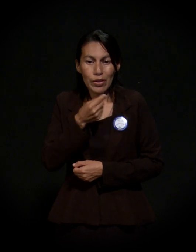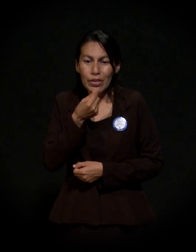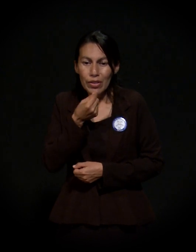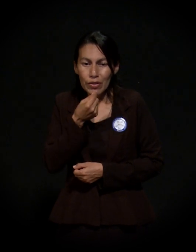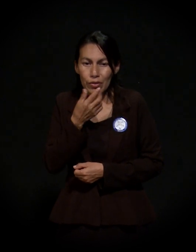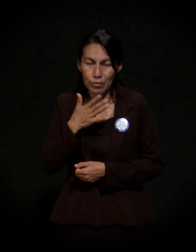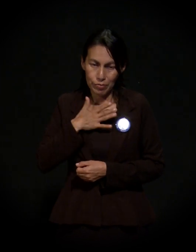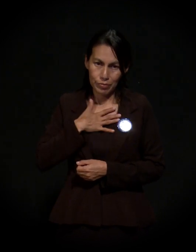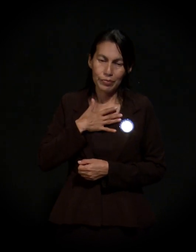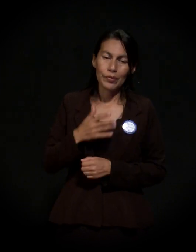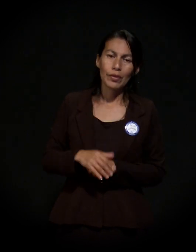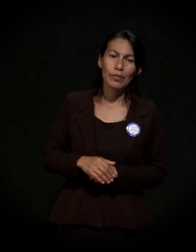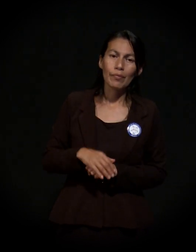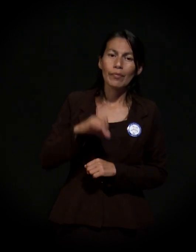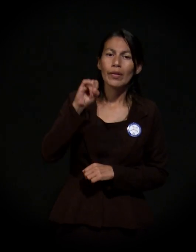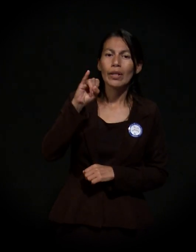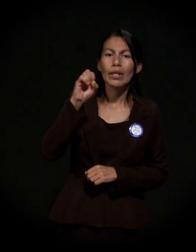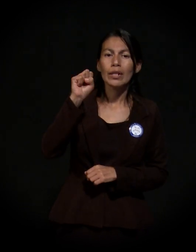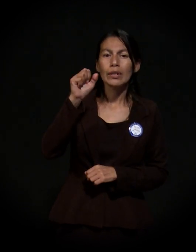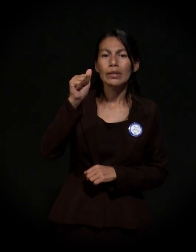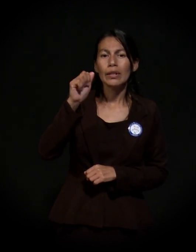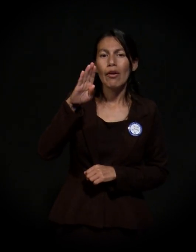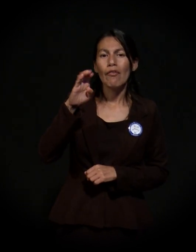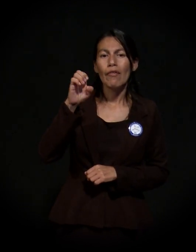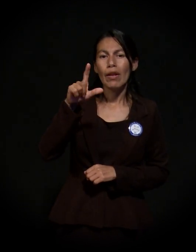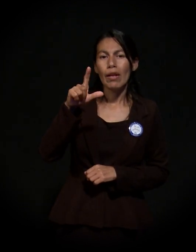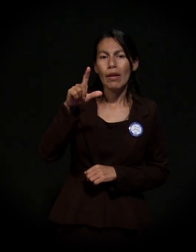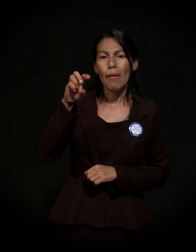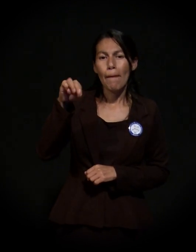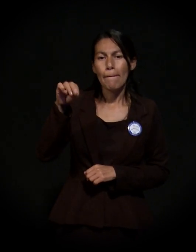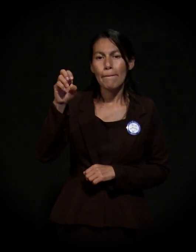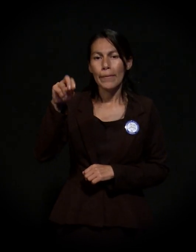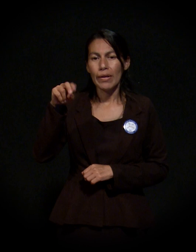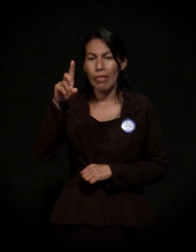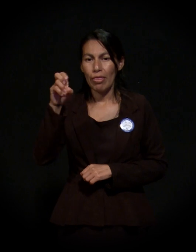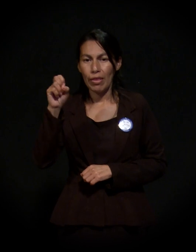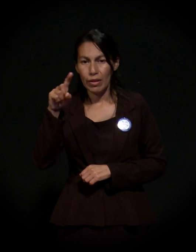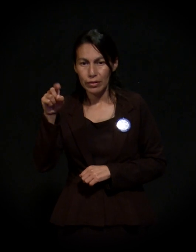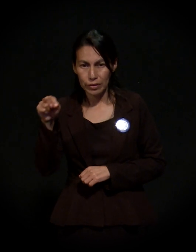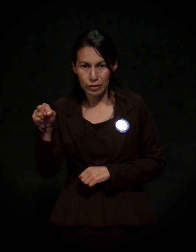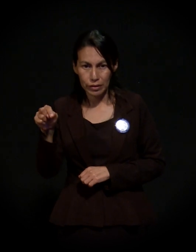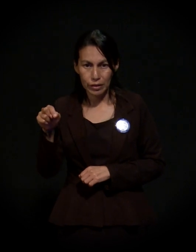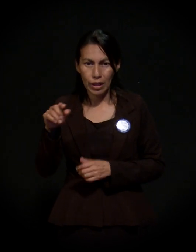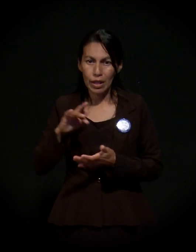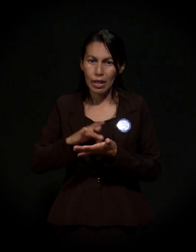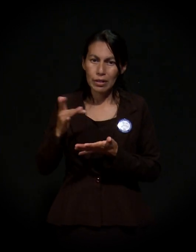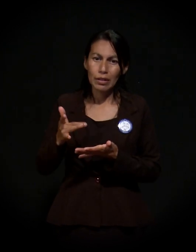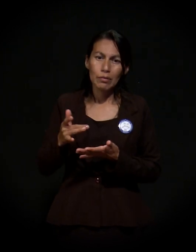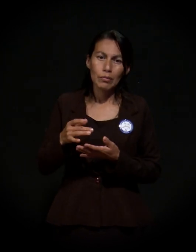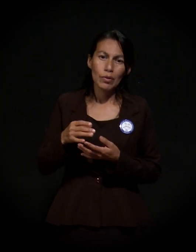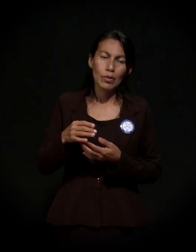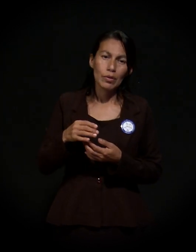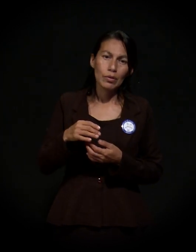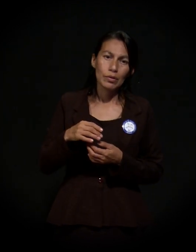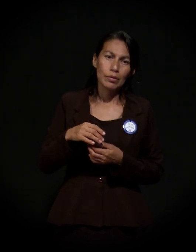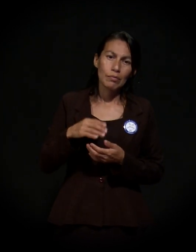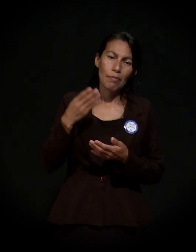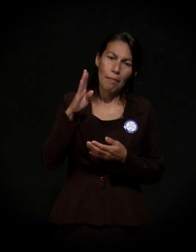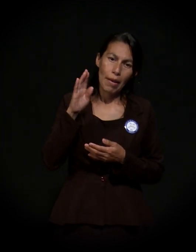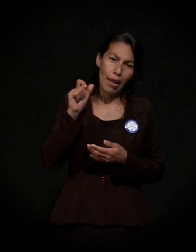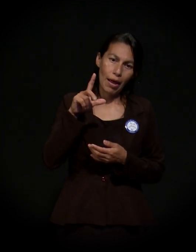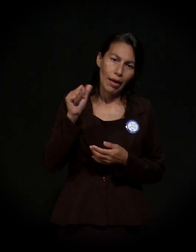sus oraciones por Blanca Sánchez, dice. Es ahí donde nos quedamos. Vamos a estar orando. Tere